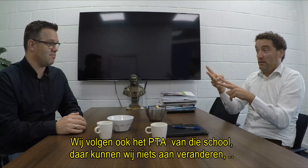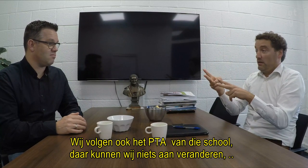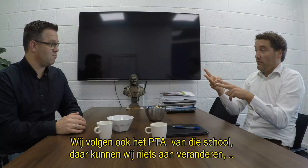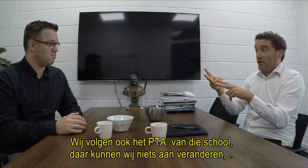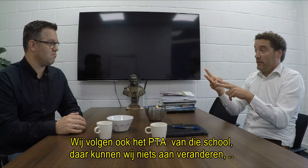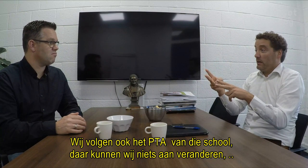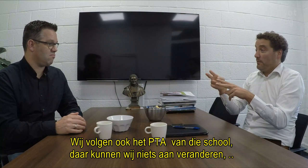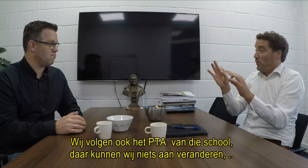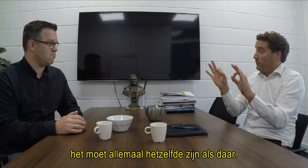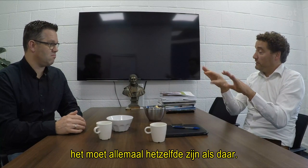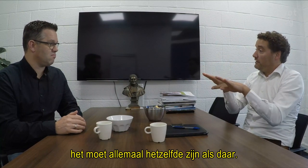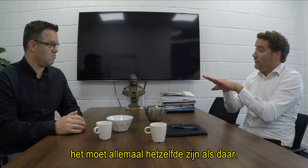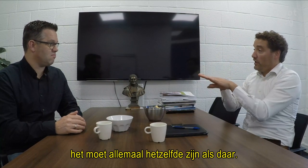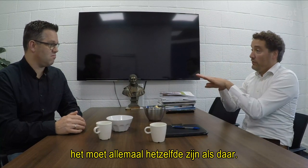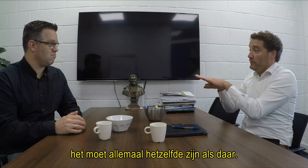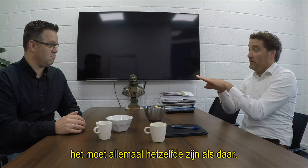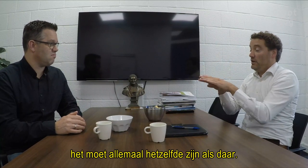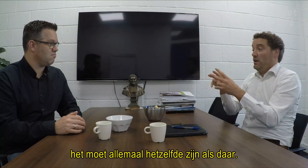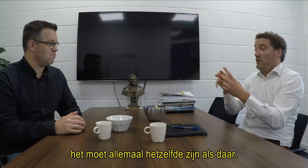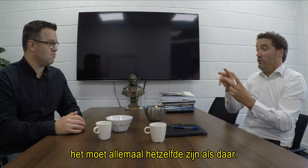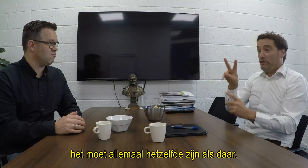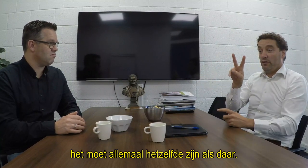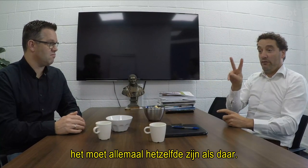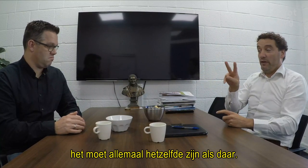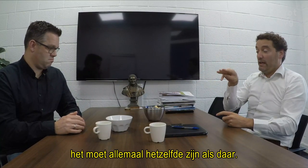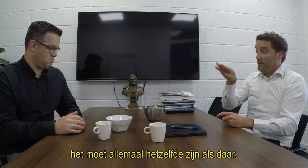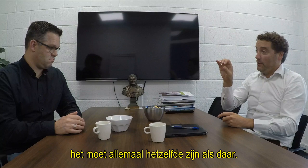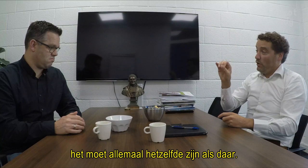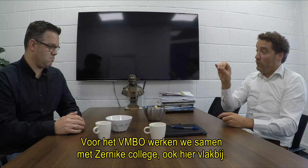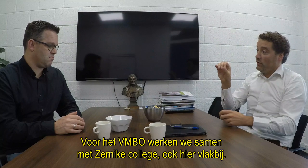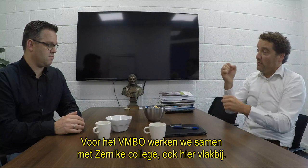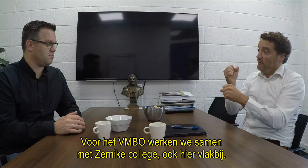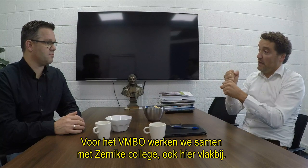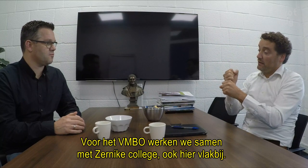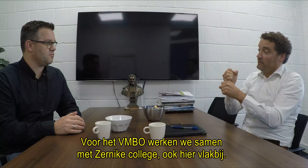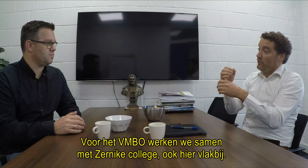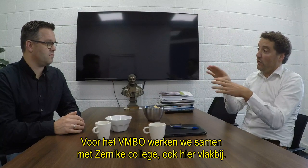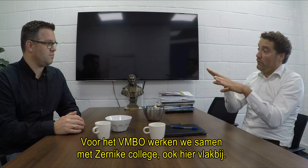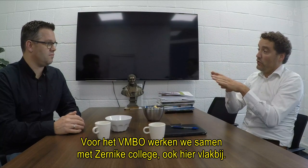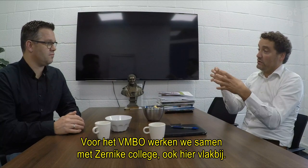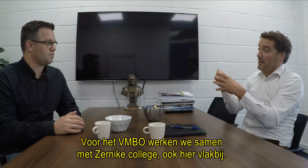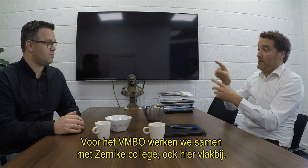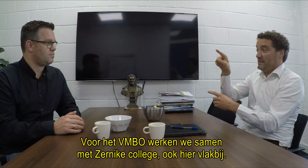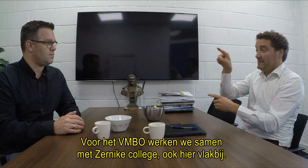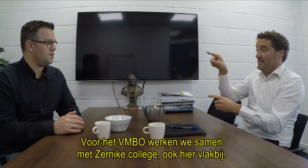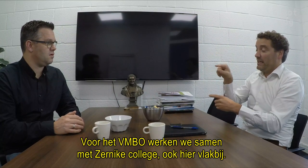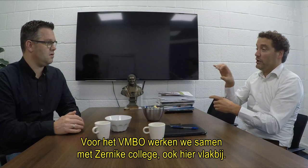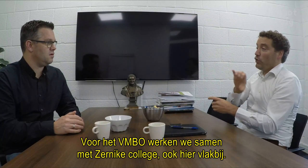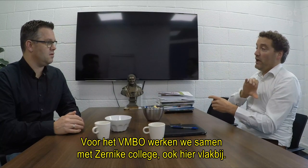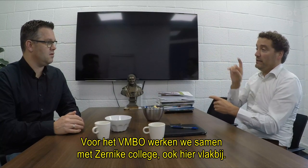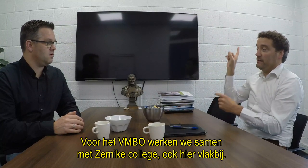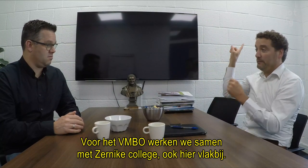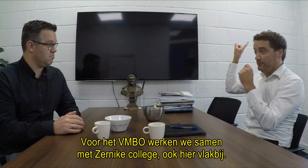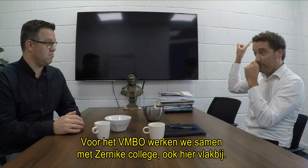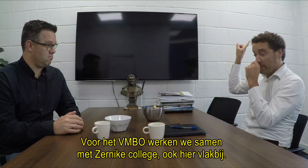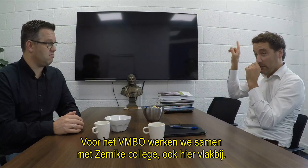aan veranderen. Het moet allemaal hetzelfde zijn als daar. Voor het VMBO werken wij samen met het Zernike College, ook hier